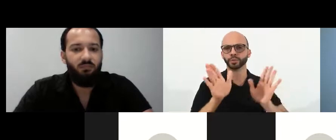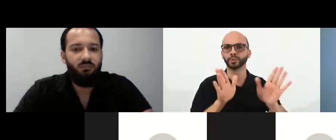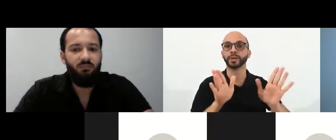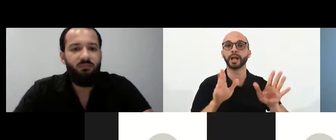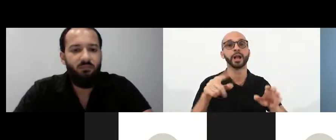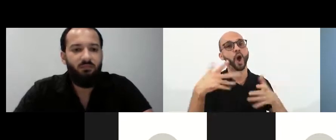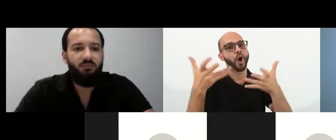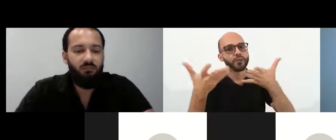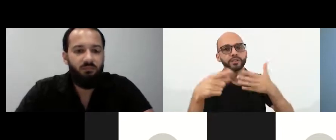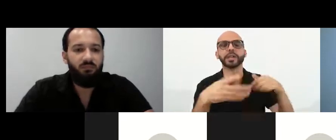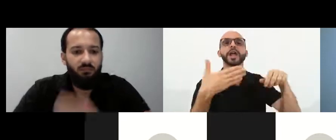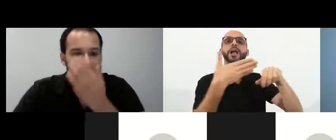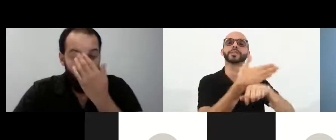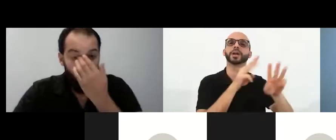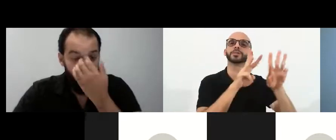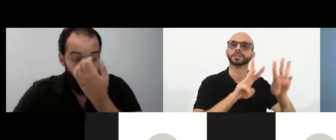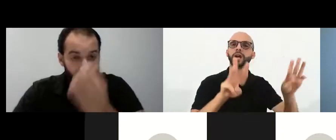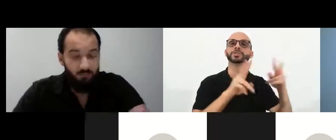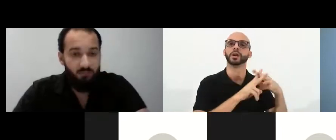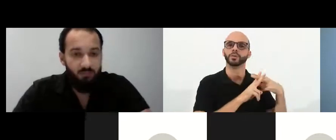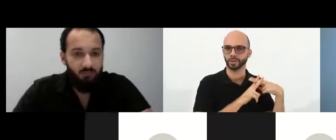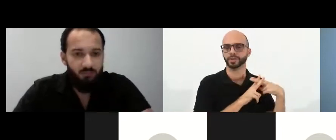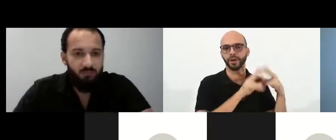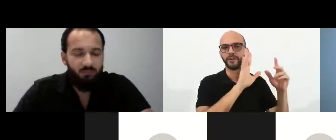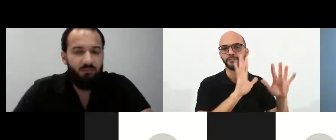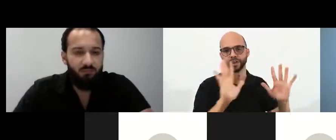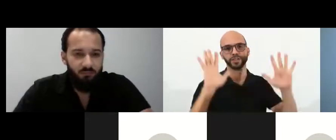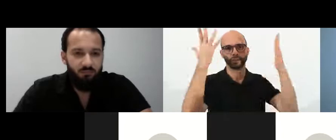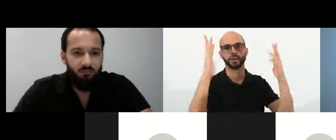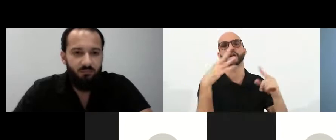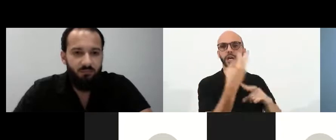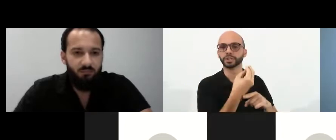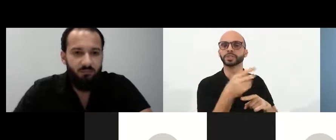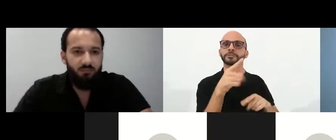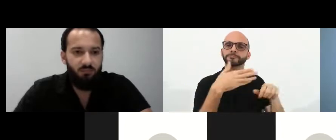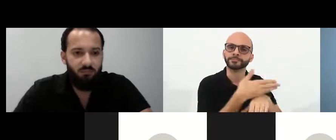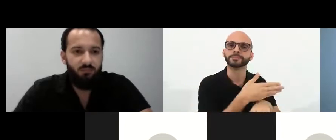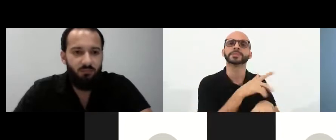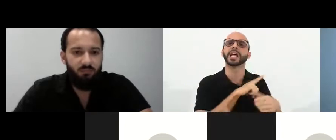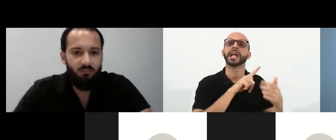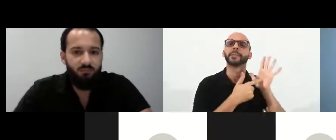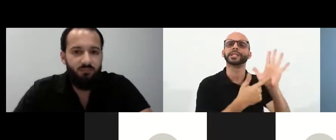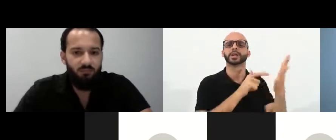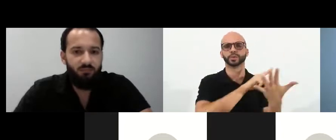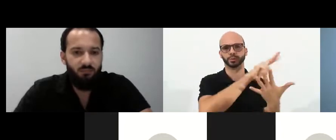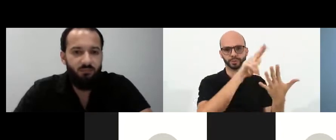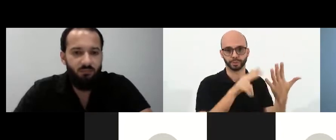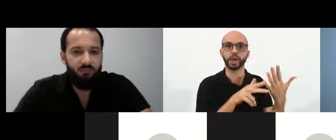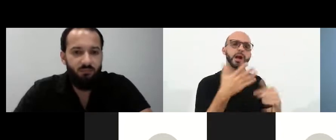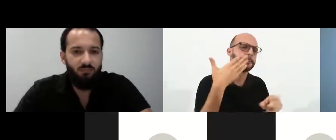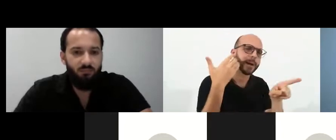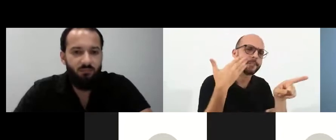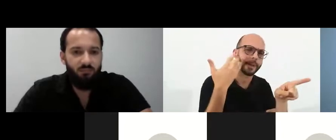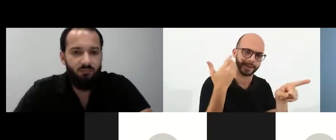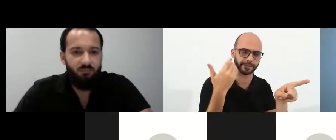em inglês, é acessível. Quero convidar vocês para participarem, acessarem o site da Uni para